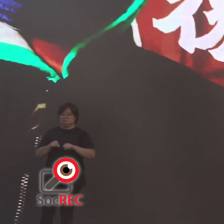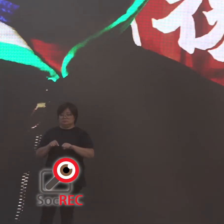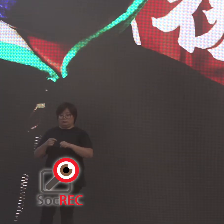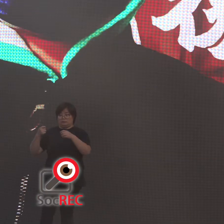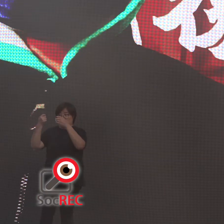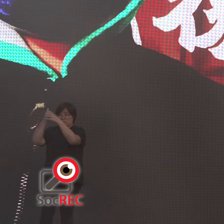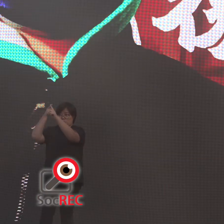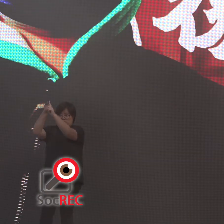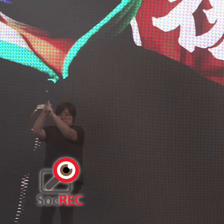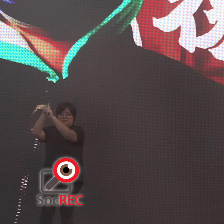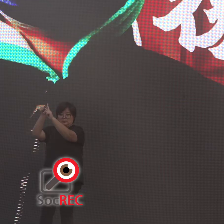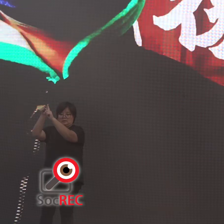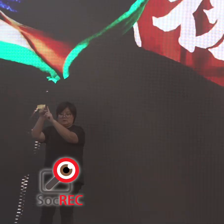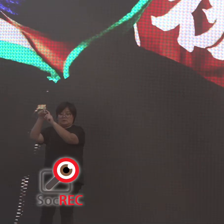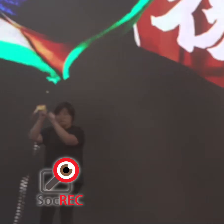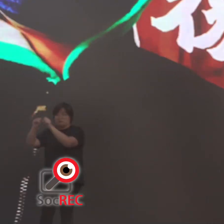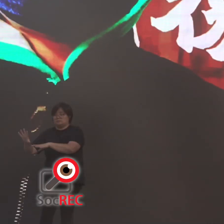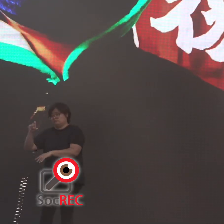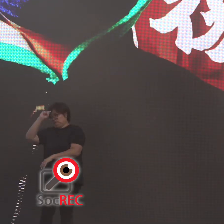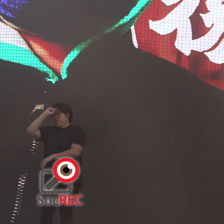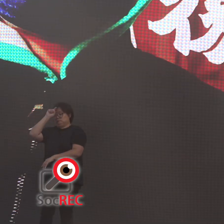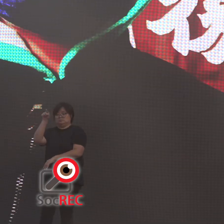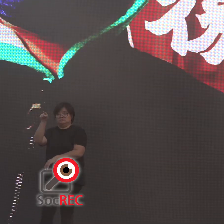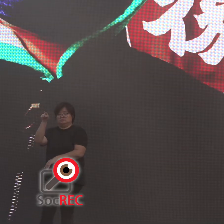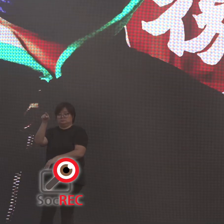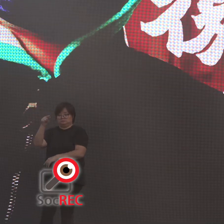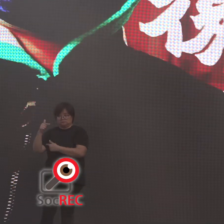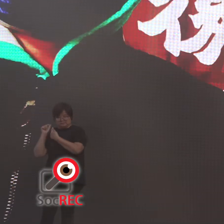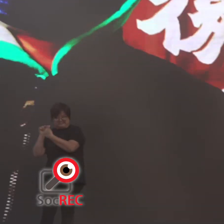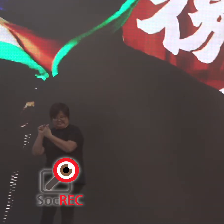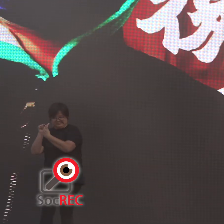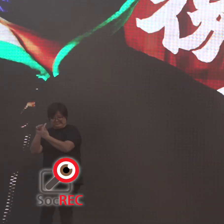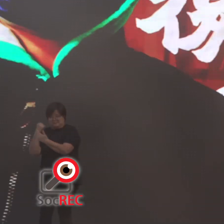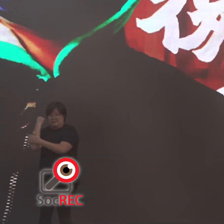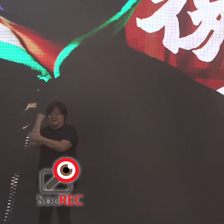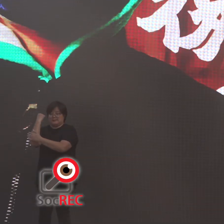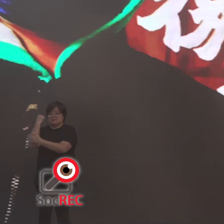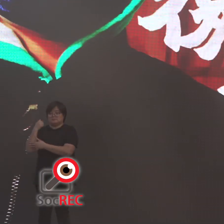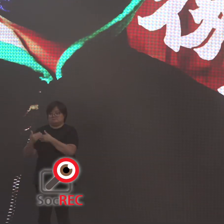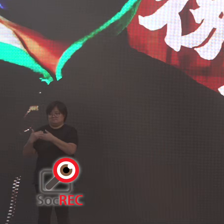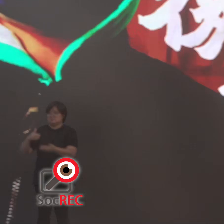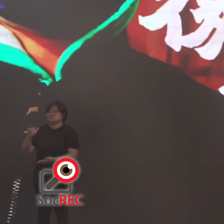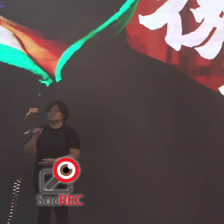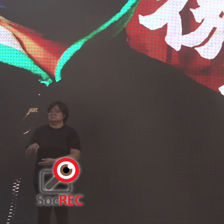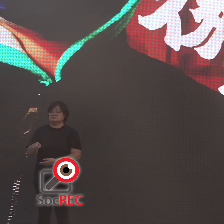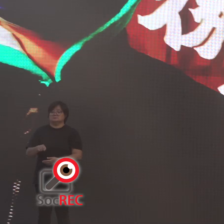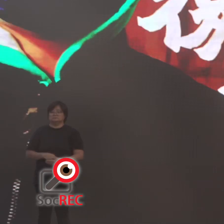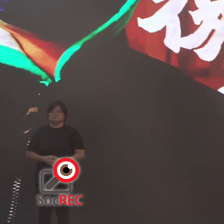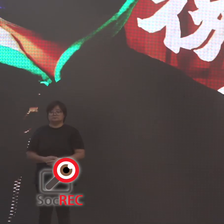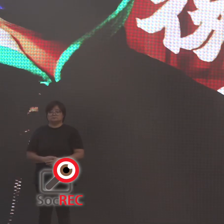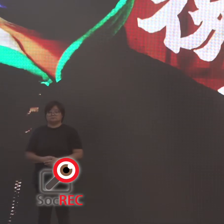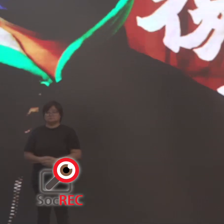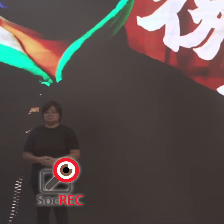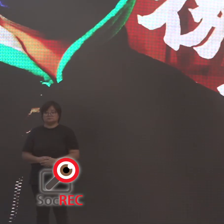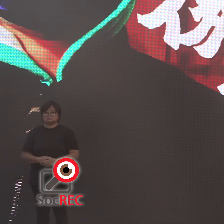直可以繼續走下去。而我們這班台灣的手足在今天還要守在台灣人守住台